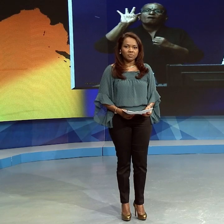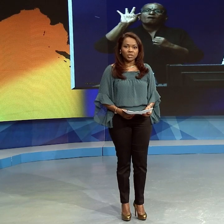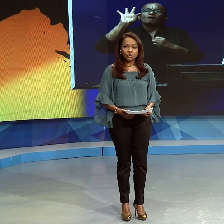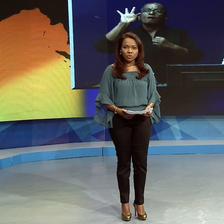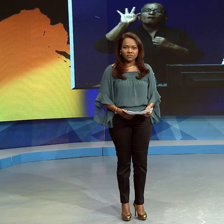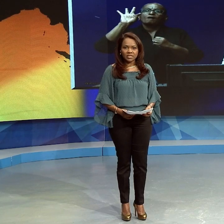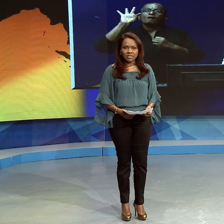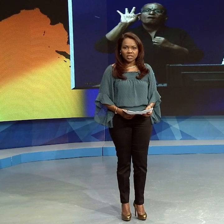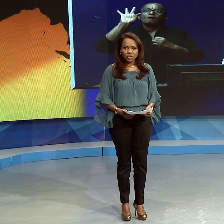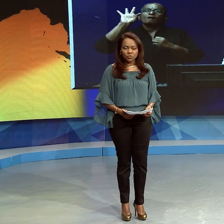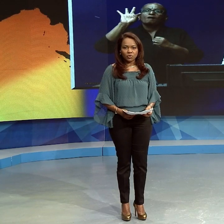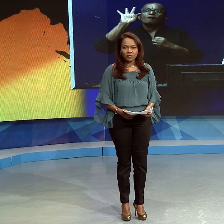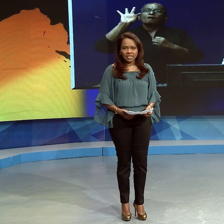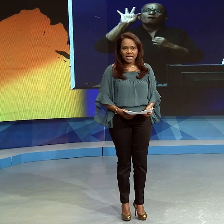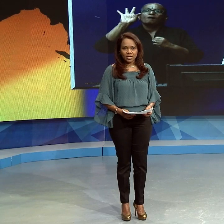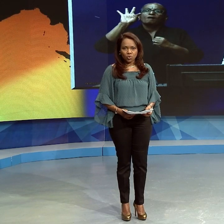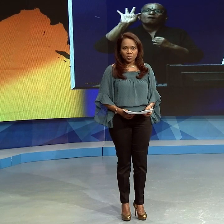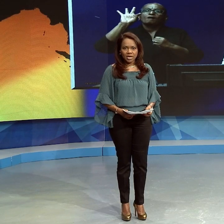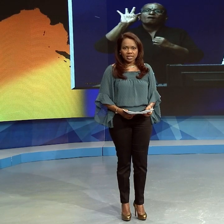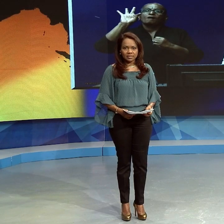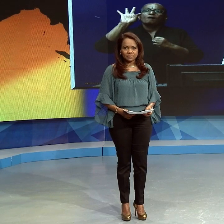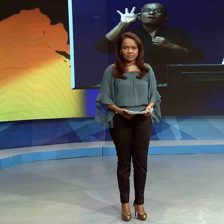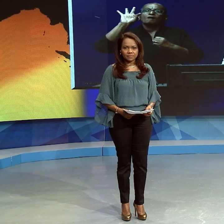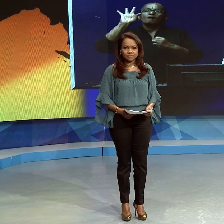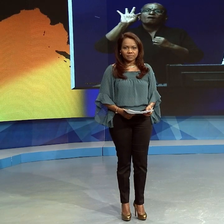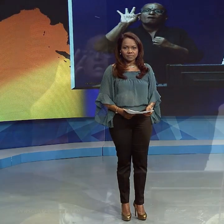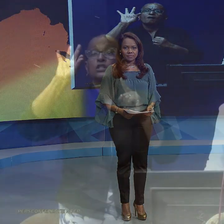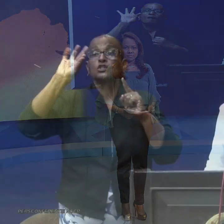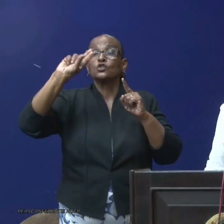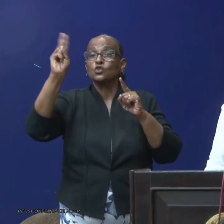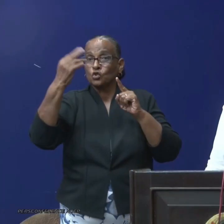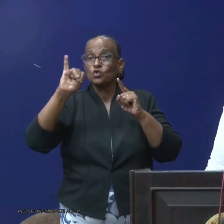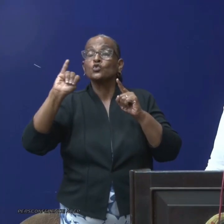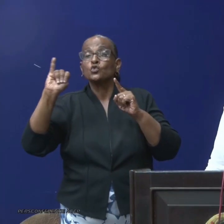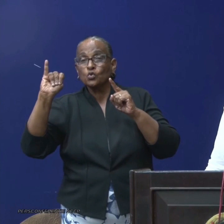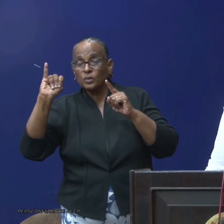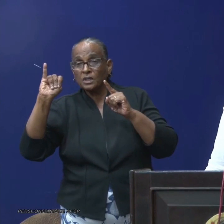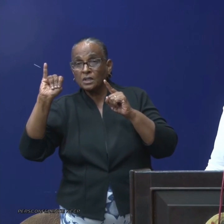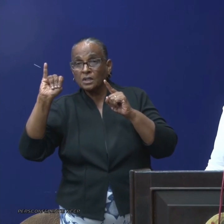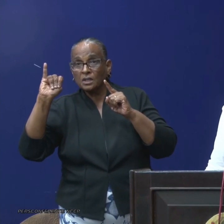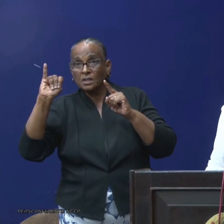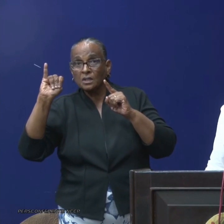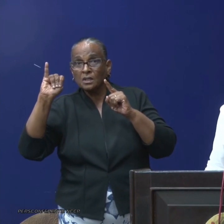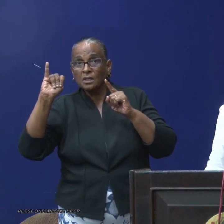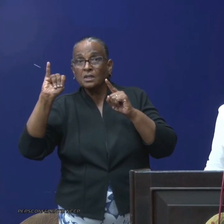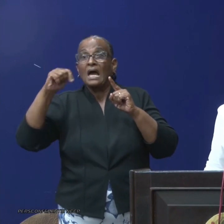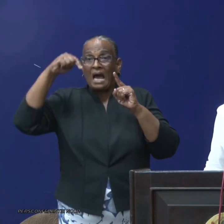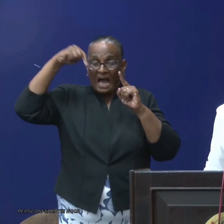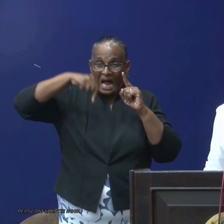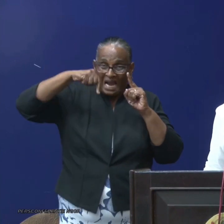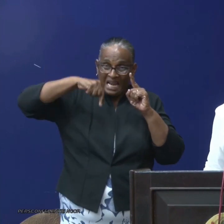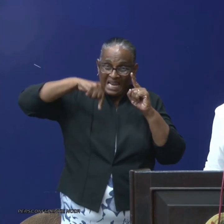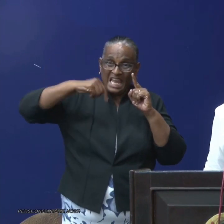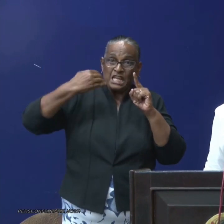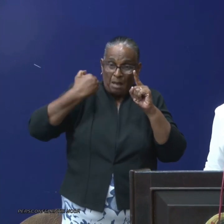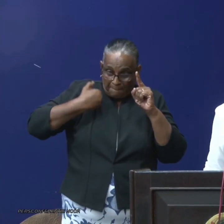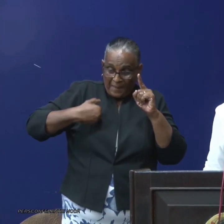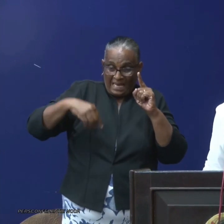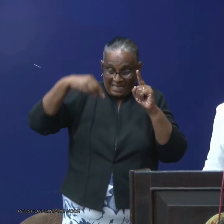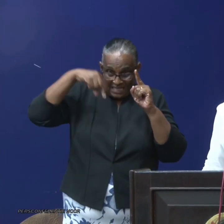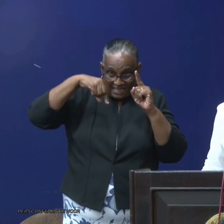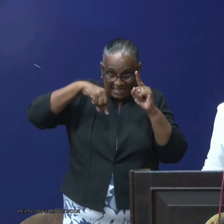passagiers die met TUI vliegen worden vandaag opgehaald. Dat zijn alleen voor de uitgaande